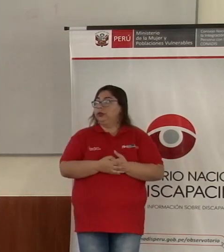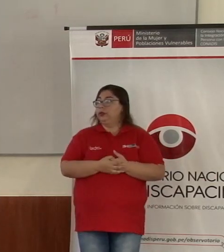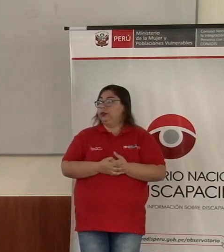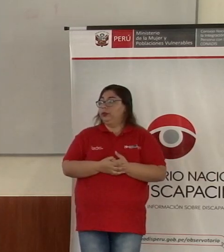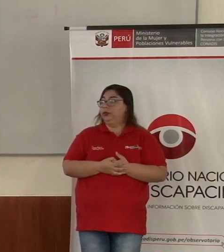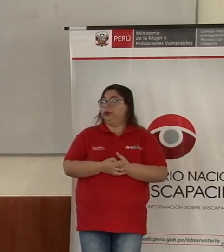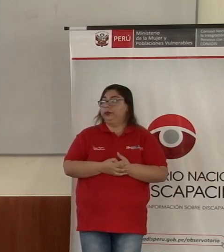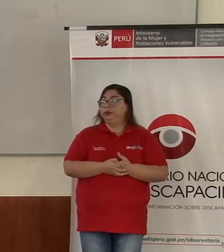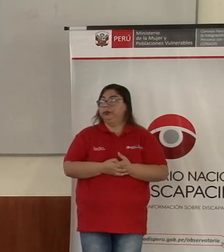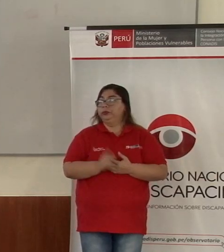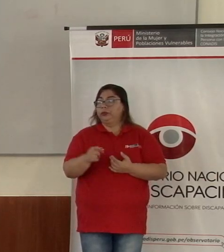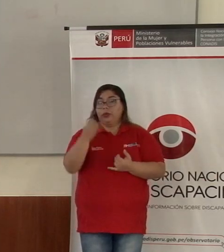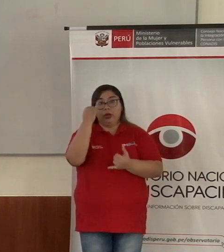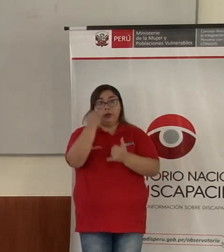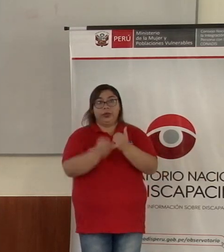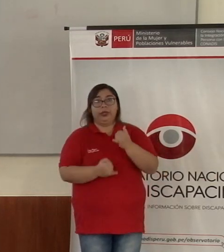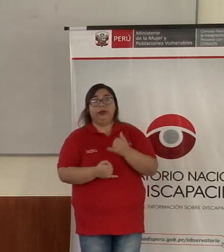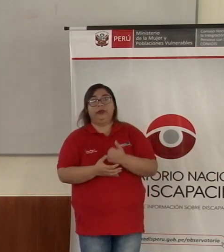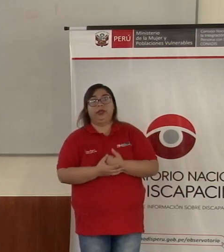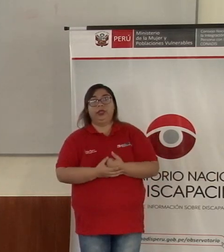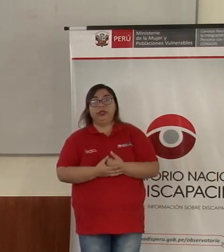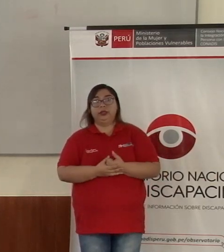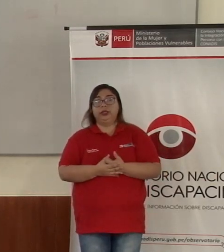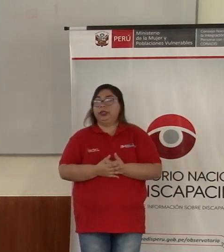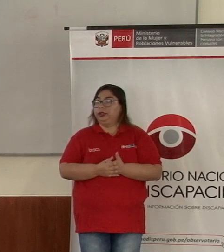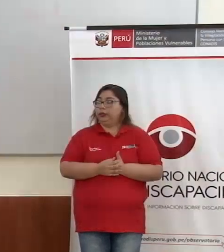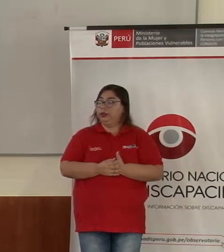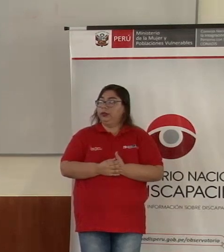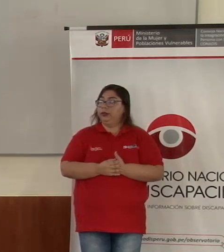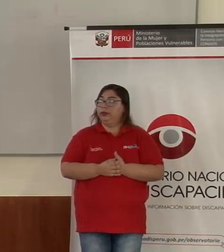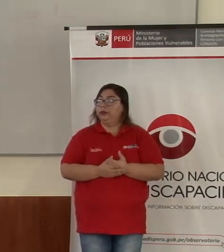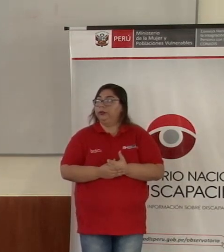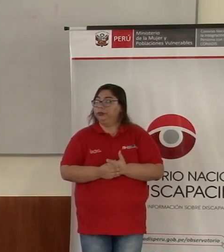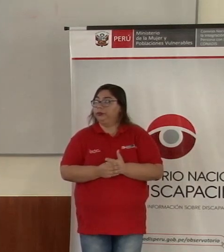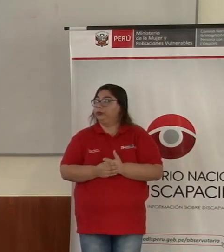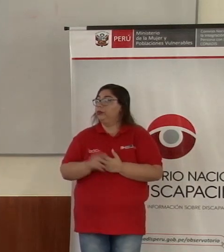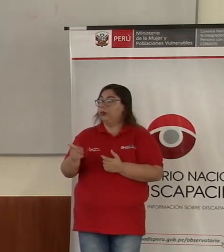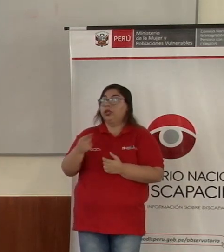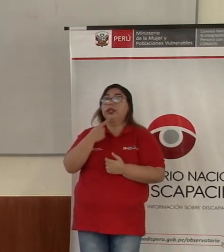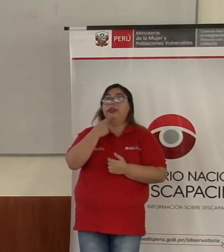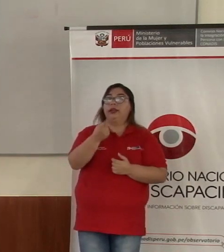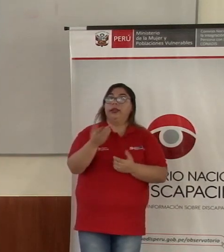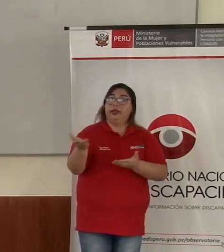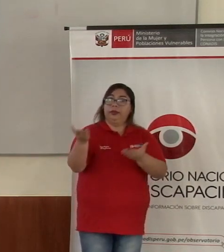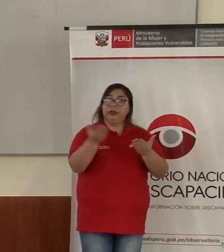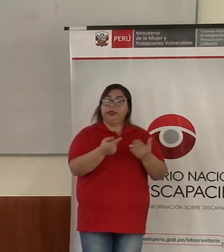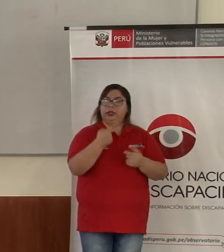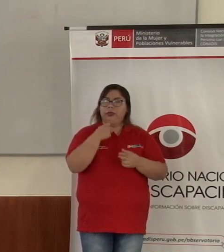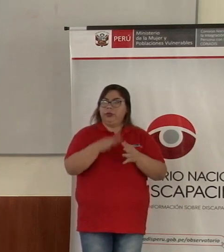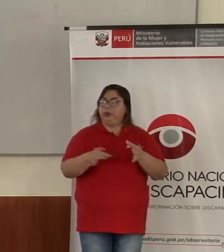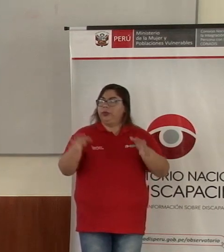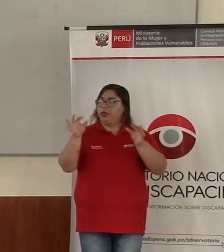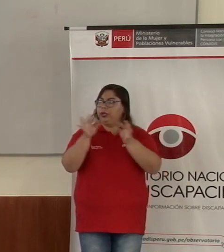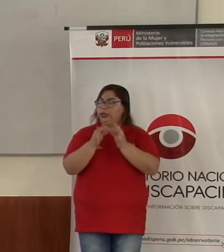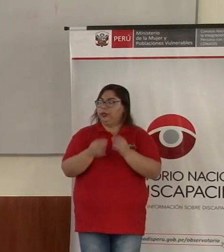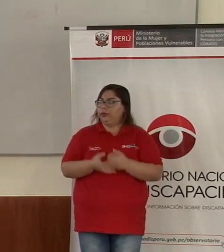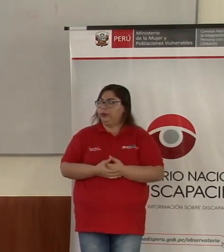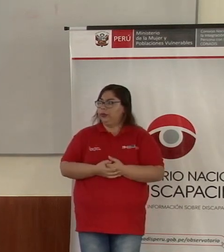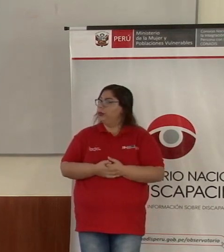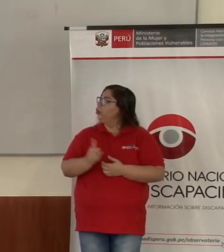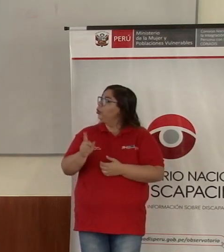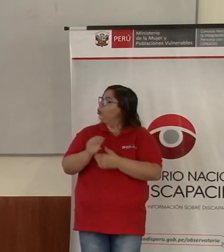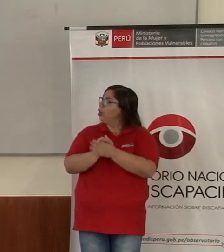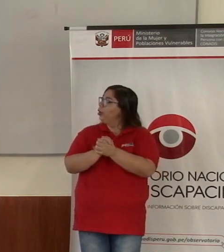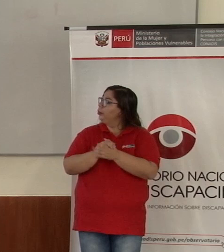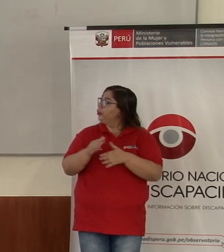para finalizar, les traigo algo bastante interesante que me lo brindó un